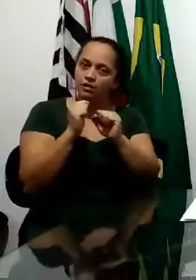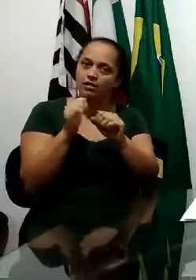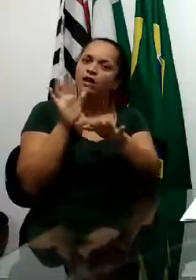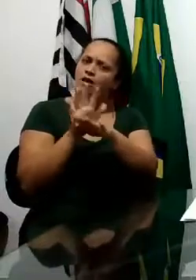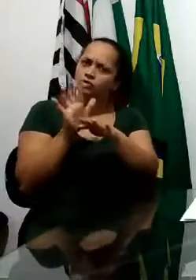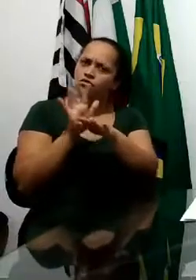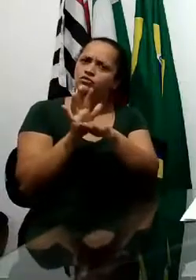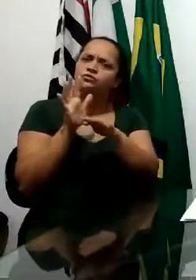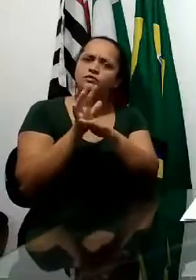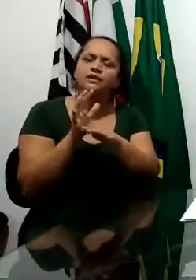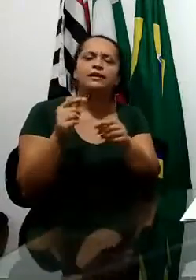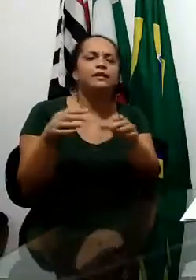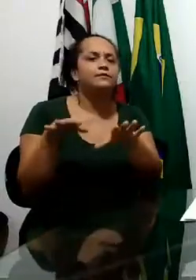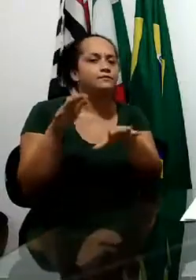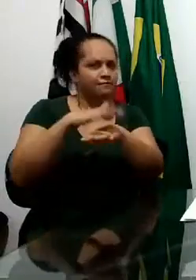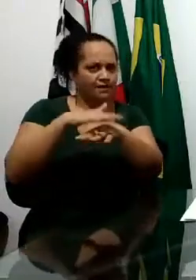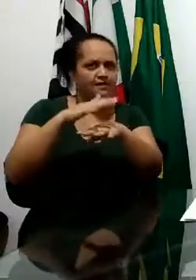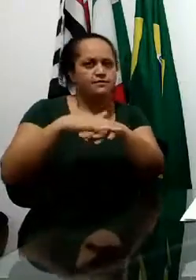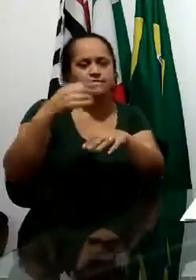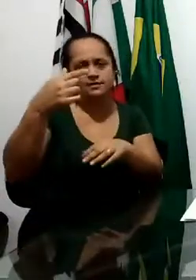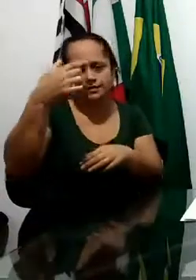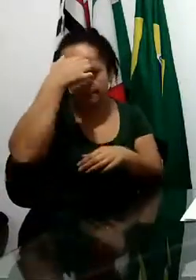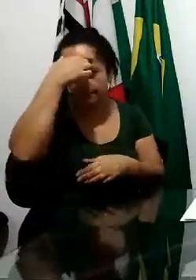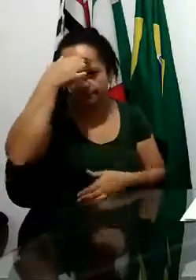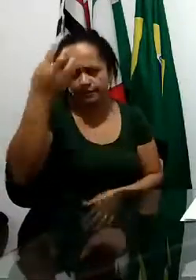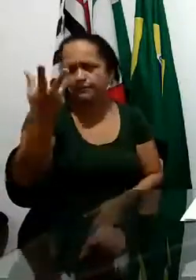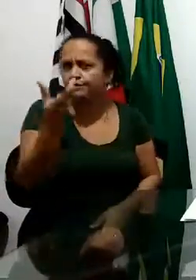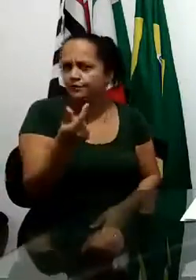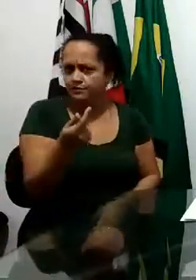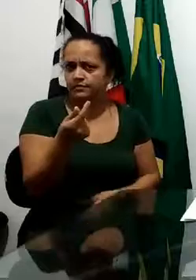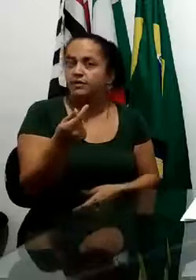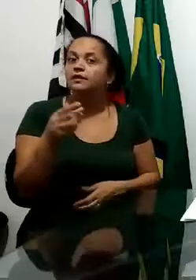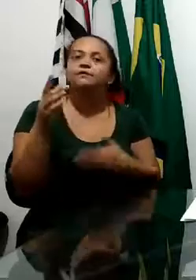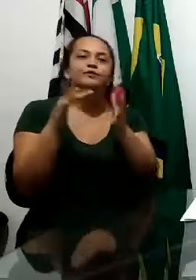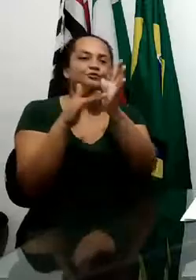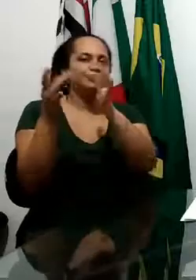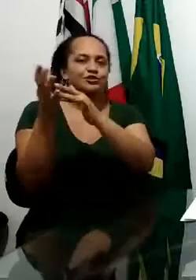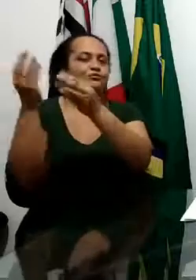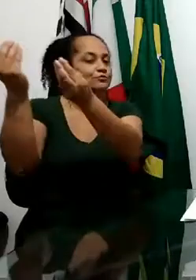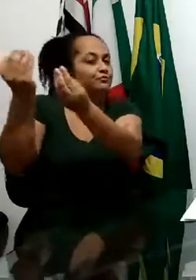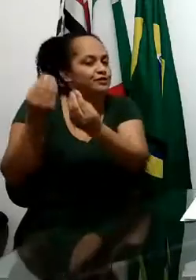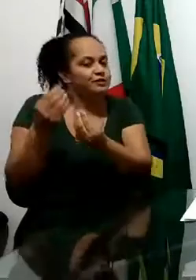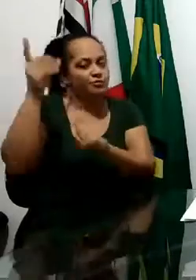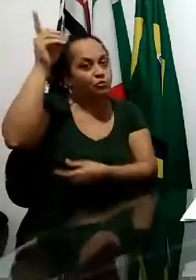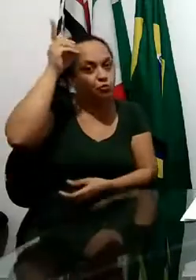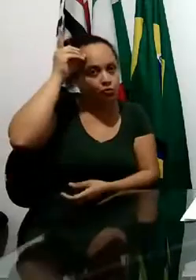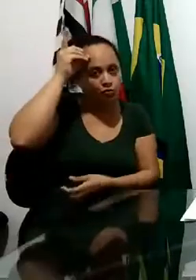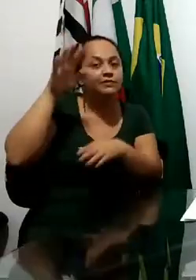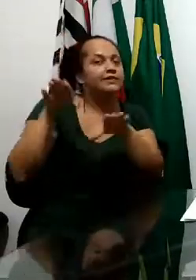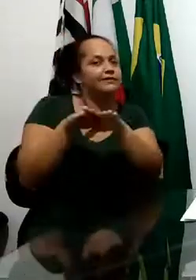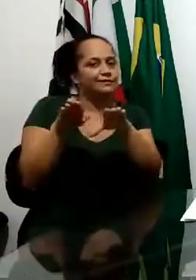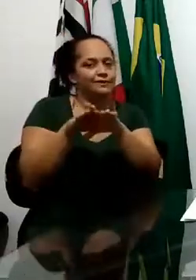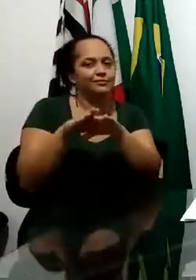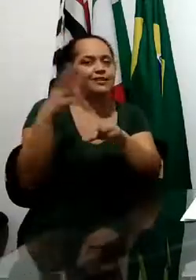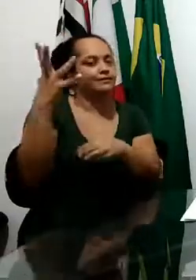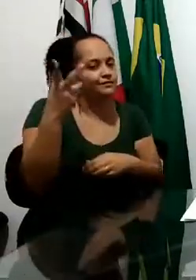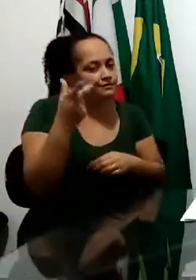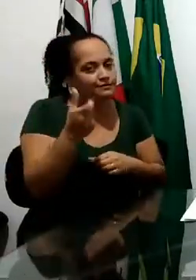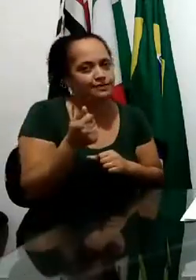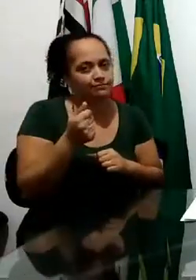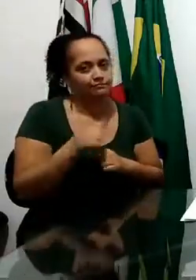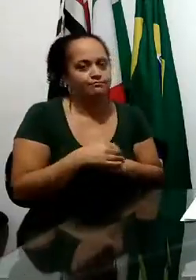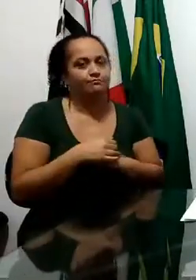né? Glória a Deus, ele nos entregou dons e nos entregou talentos, capacidades, né? E antes